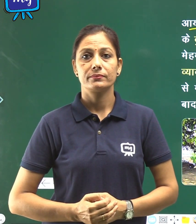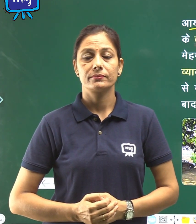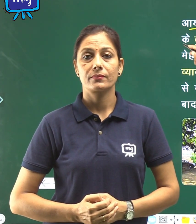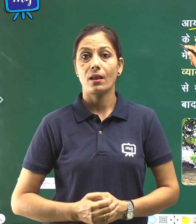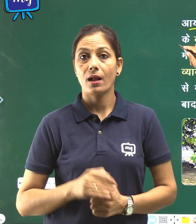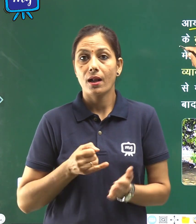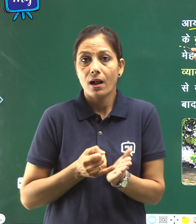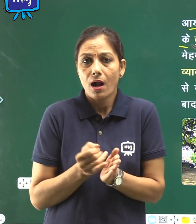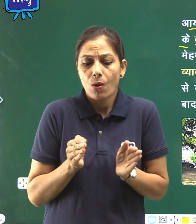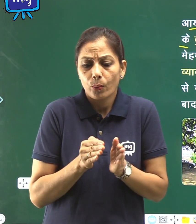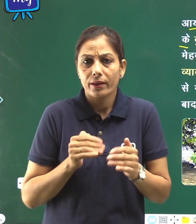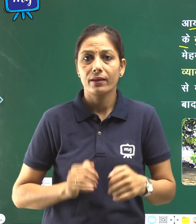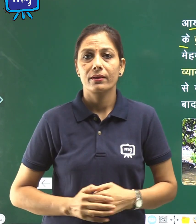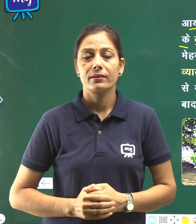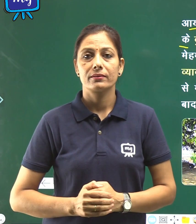गांव के